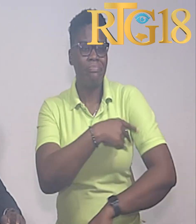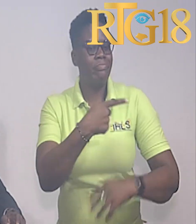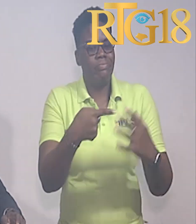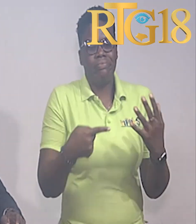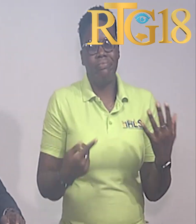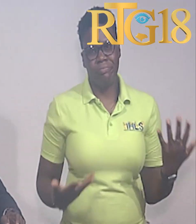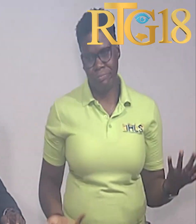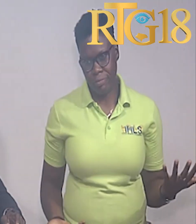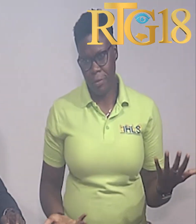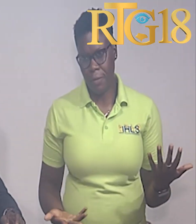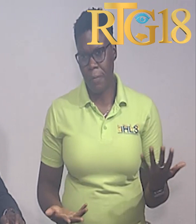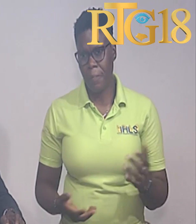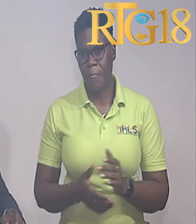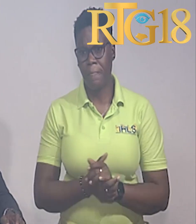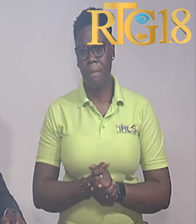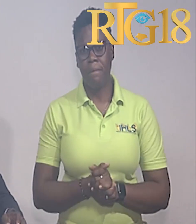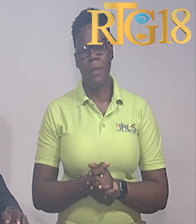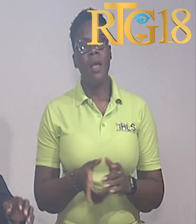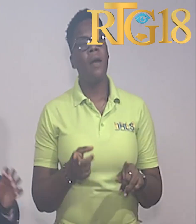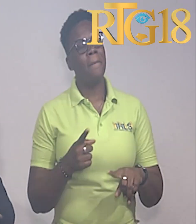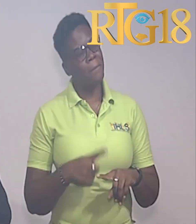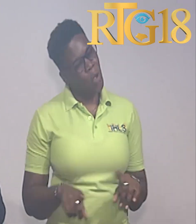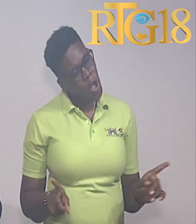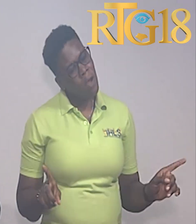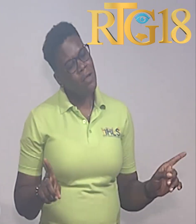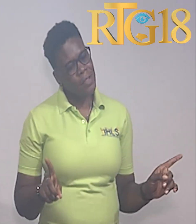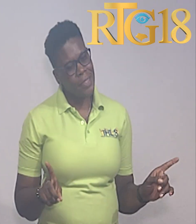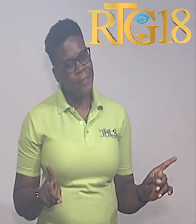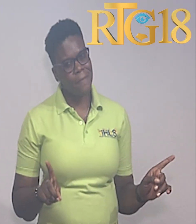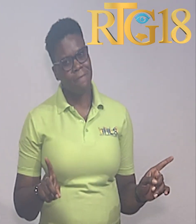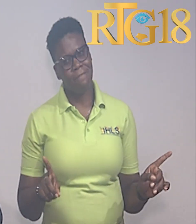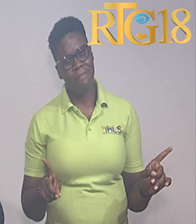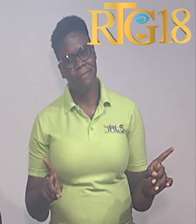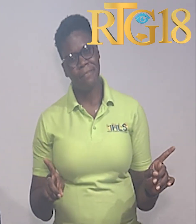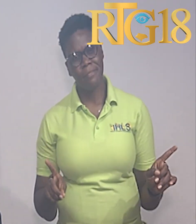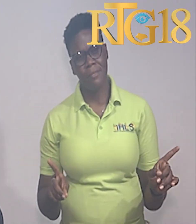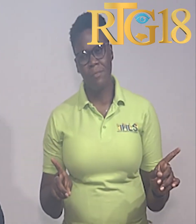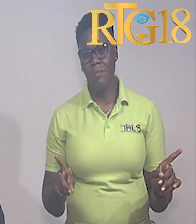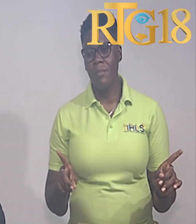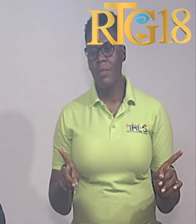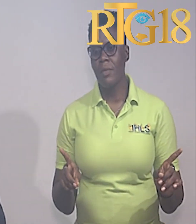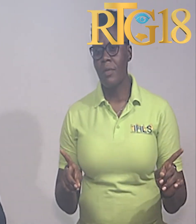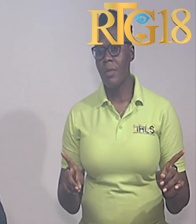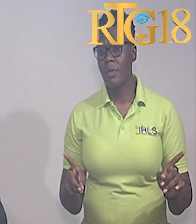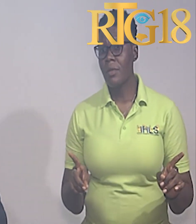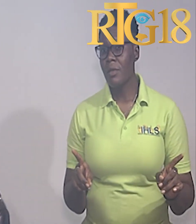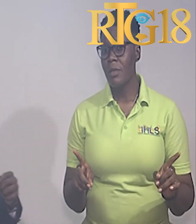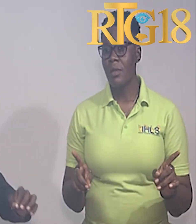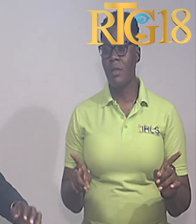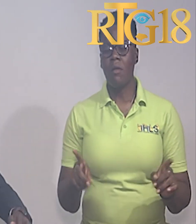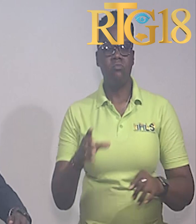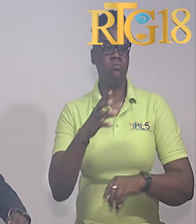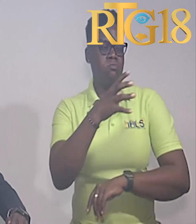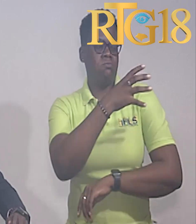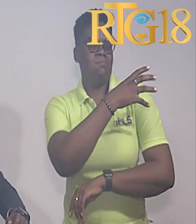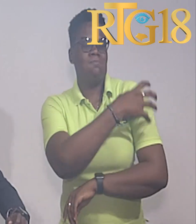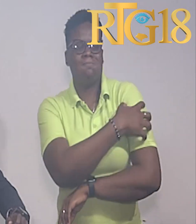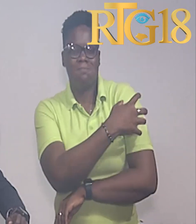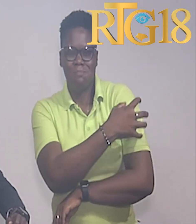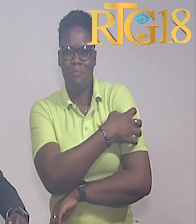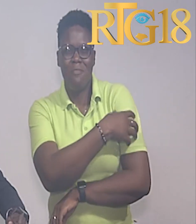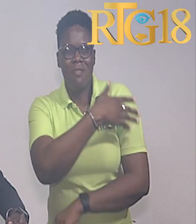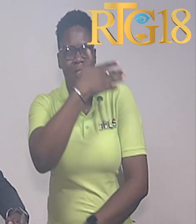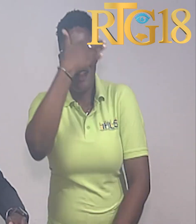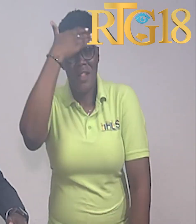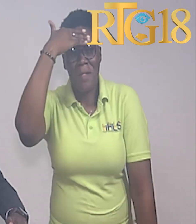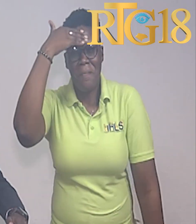trier. Mais malheureusement, en pile fois, souvent, autorité ont souvent